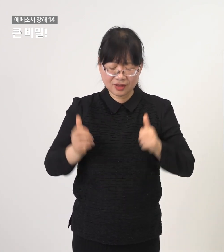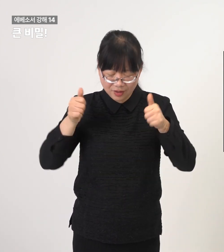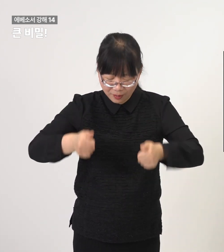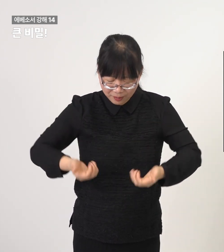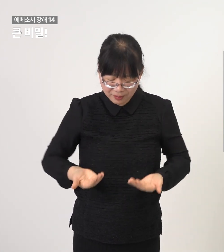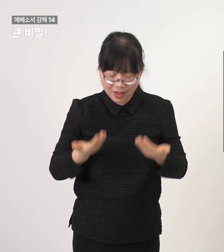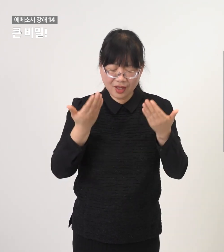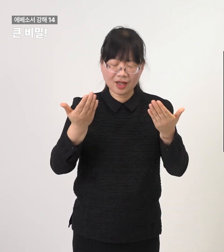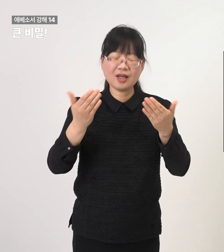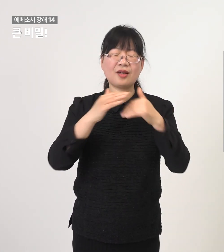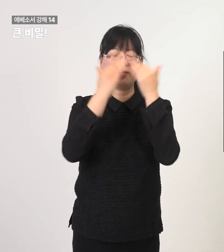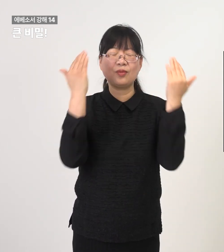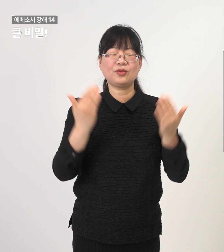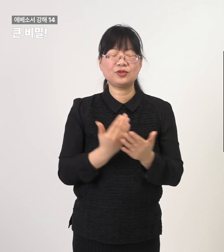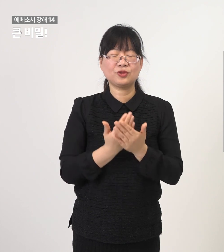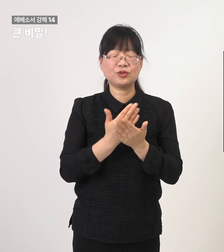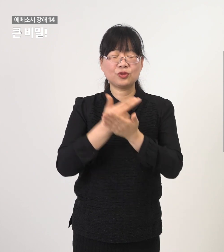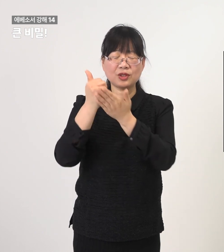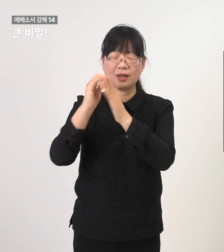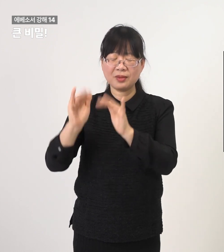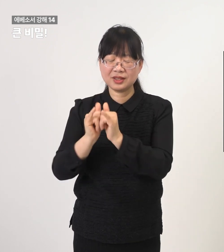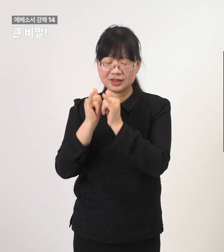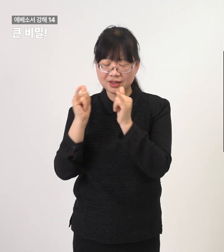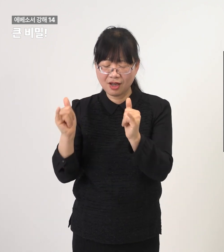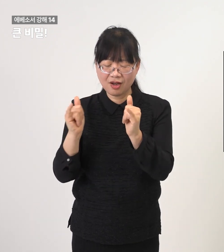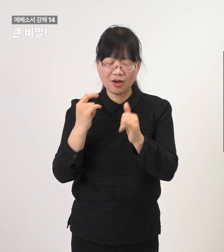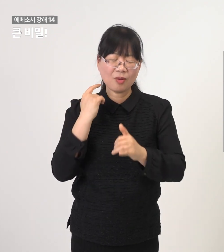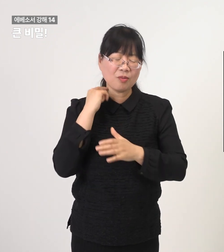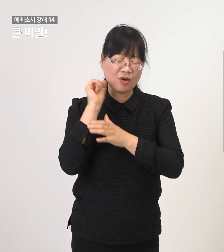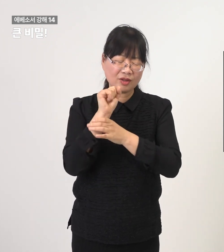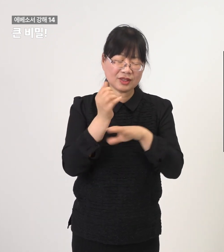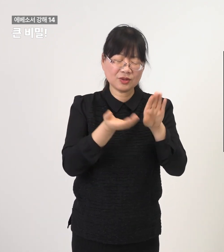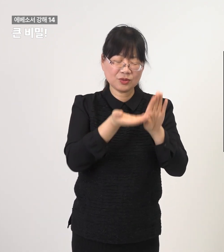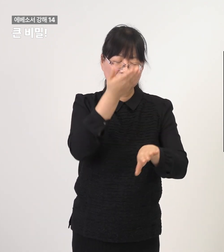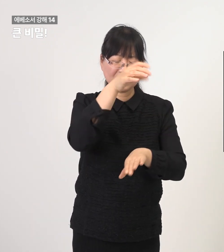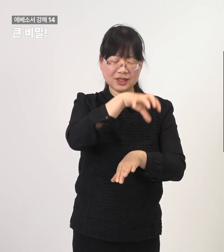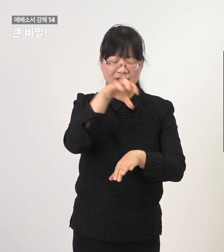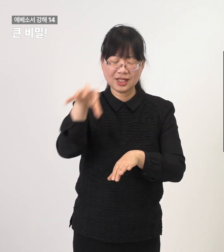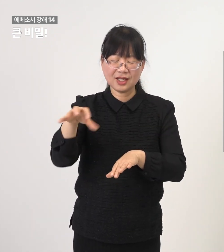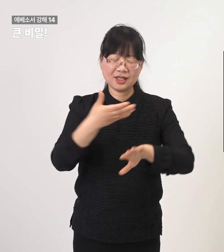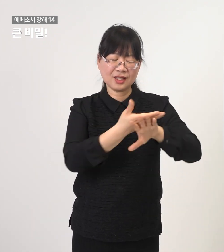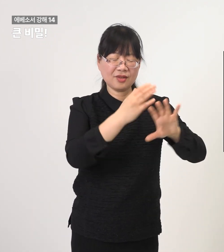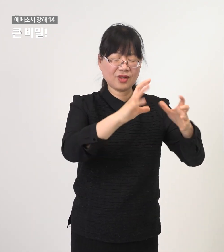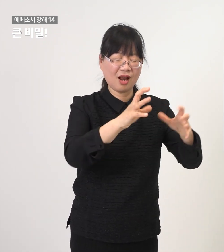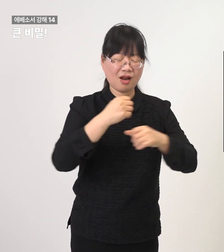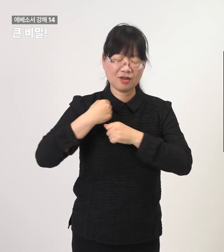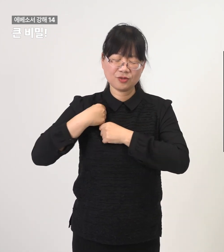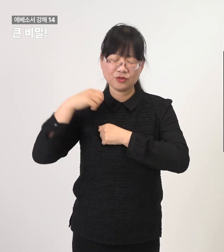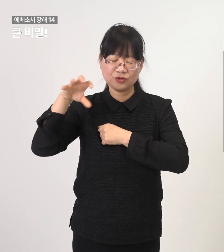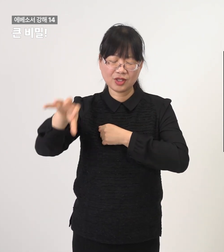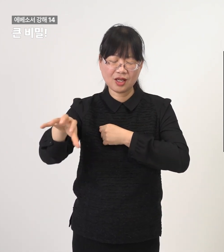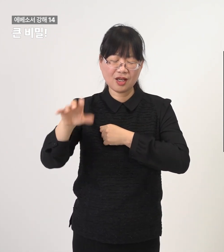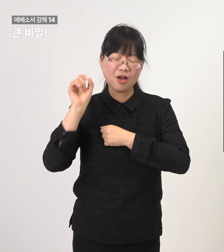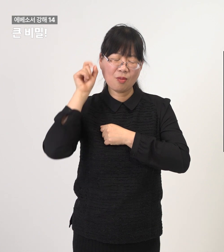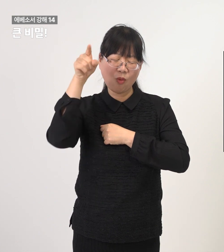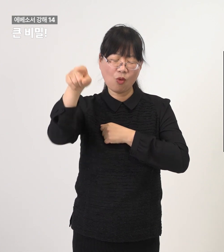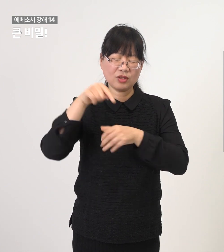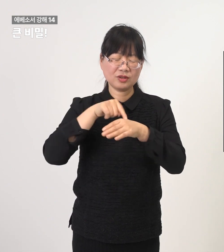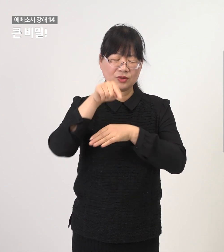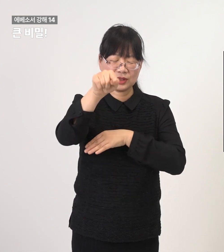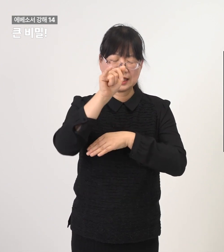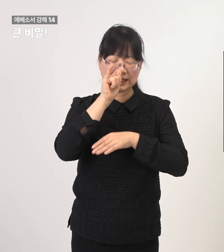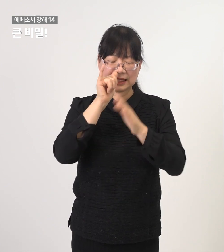경배하는 모든 주의 백성들 머리 위에 해외, 군에 멀리 출타